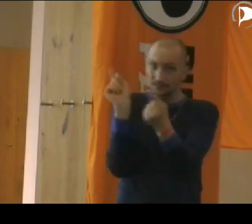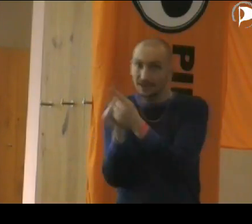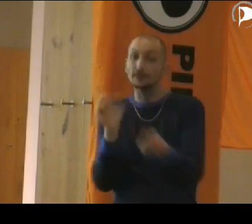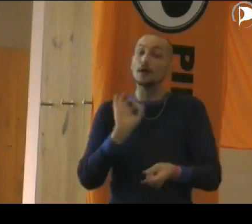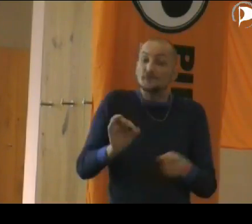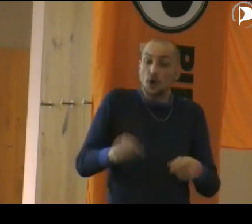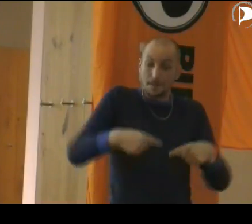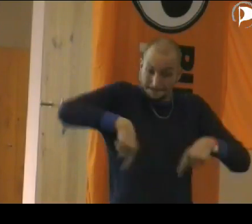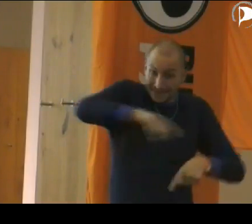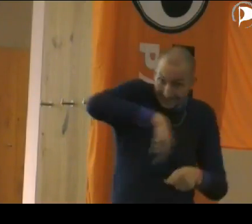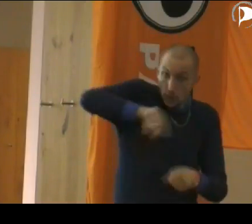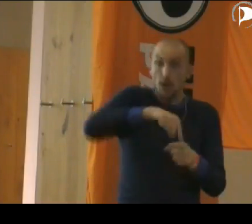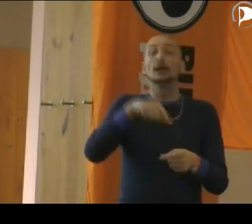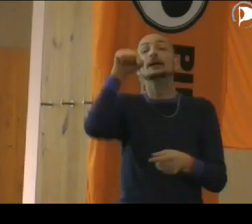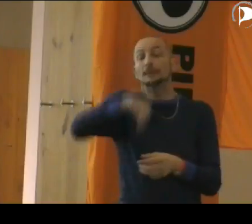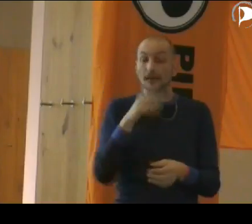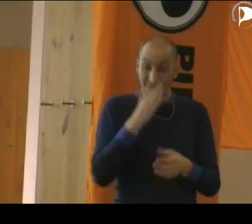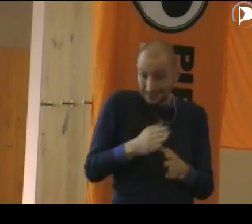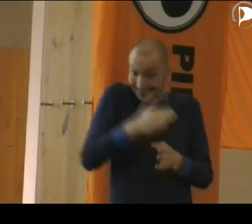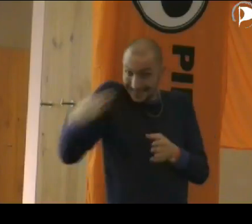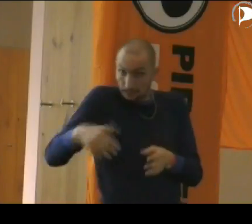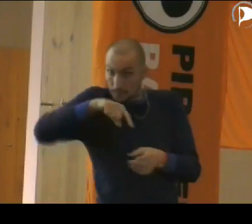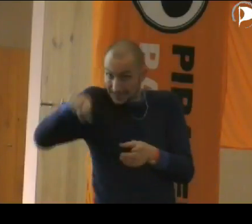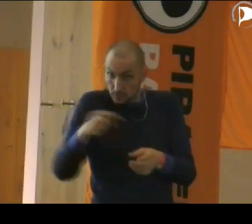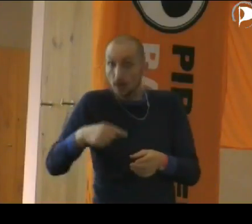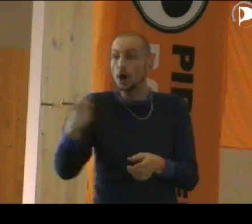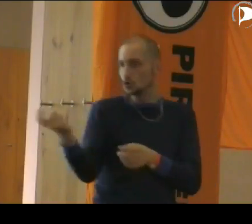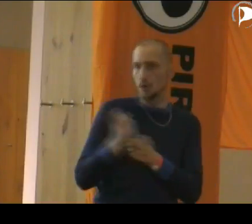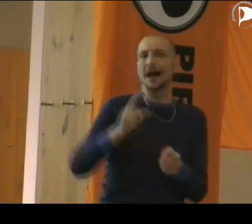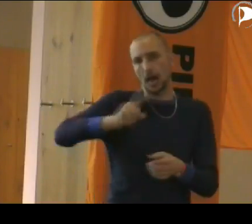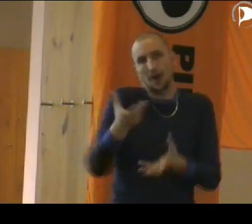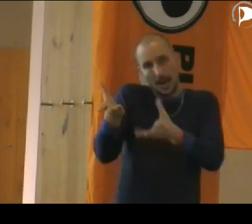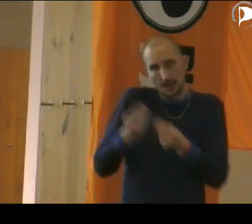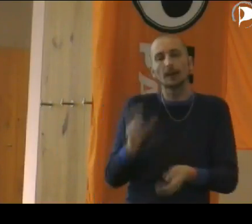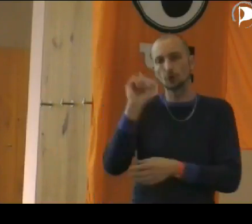aus den nachbau geführten jemand möchte ist natürlich auch herzlich eingeladen